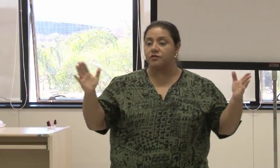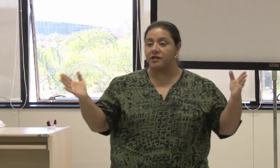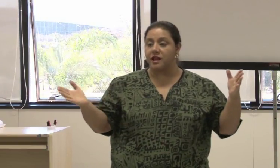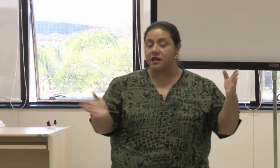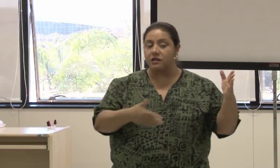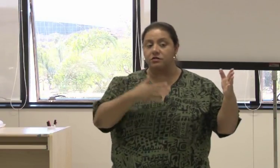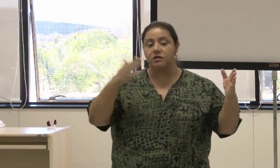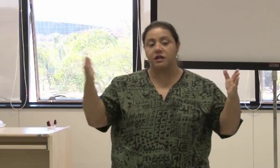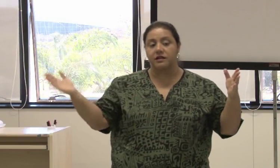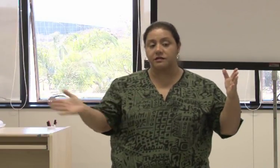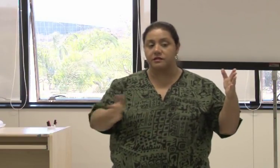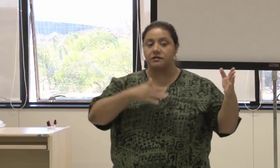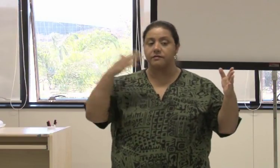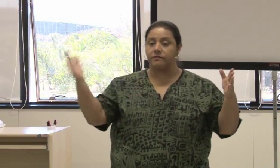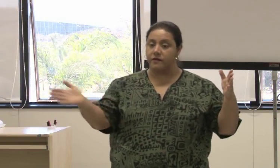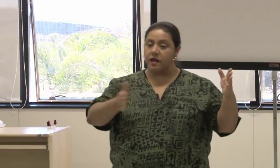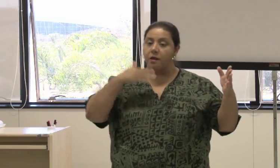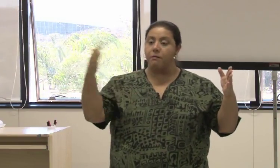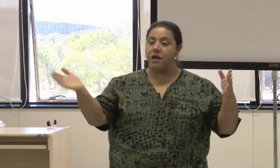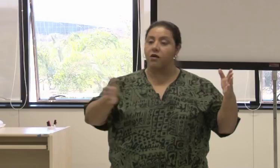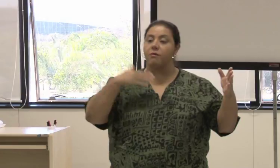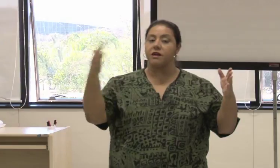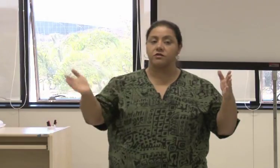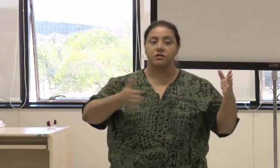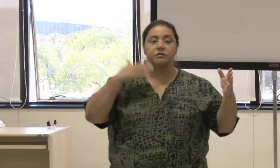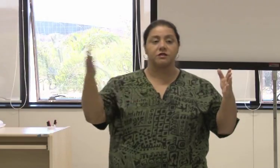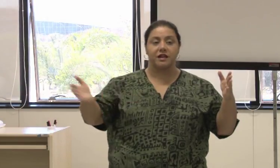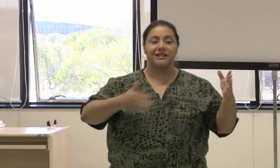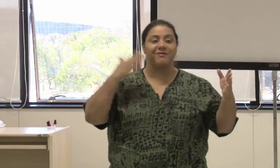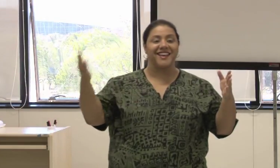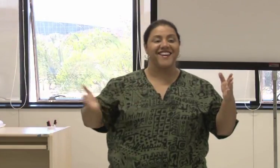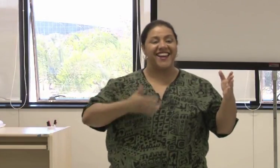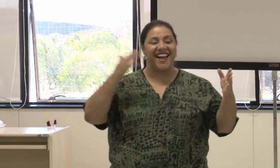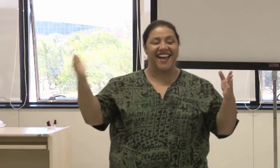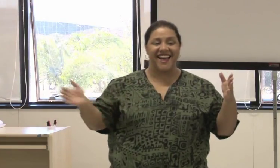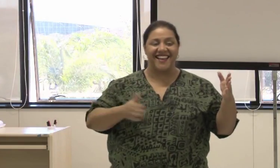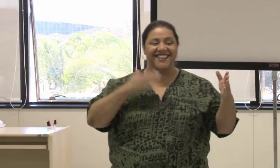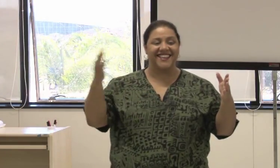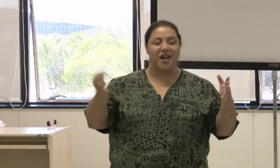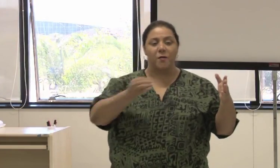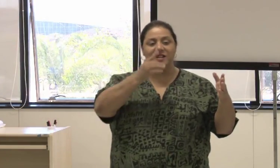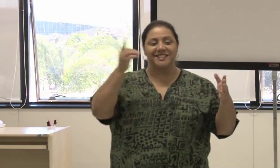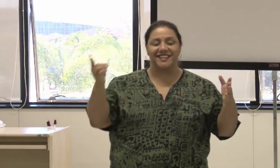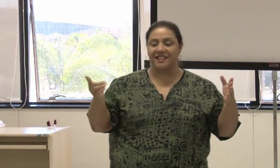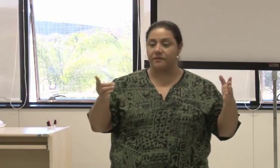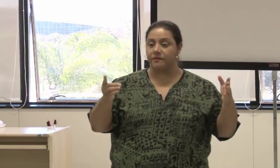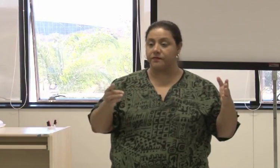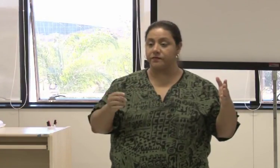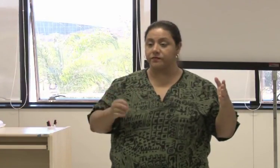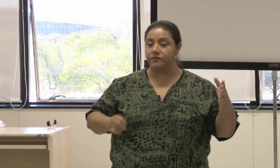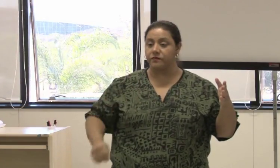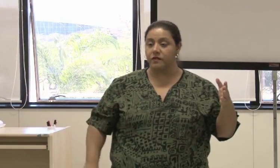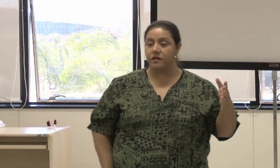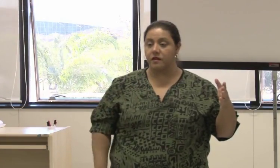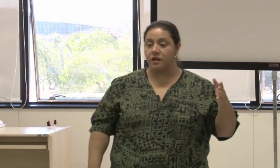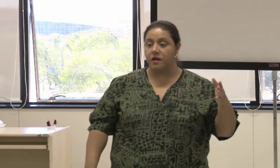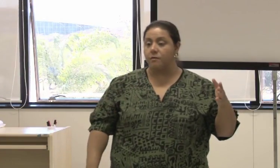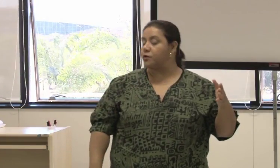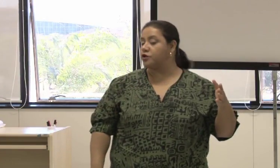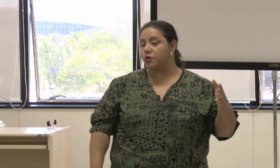ter isso, e nesses meio caminhos nós vamos ter também... Ah lá! Mas a proficiência é só para... Para os dois,